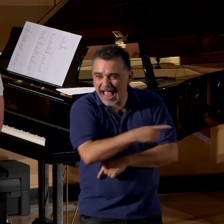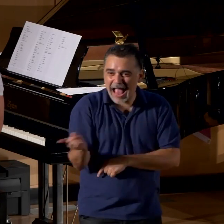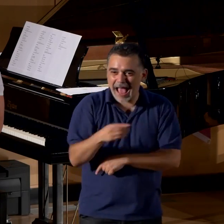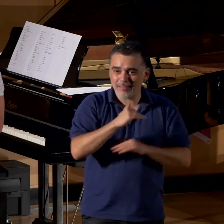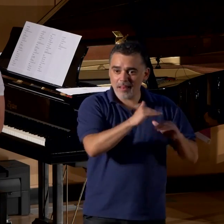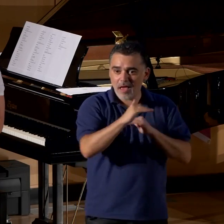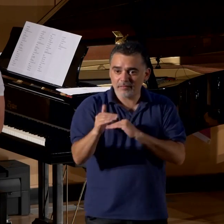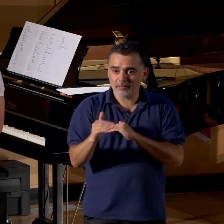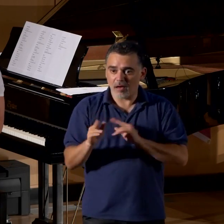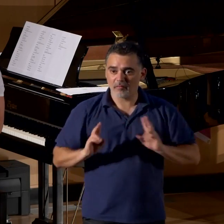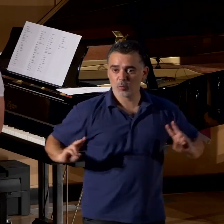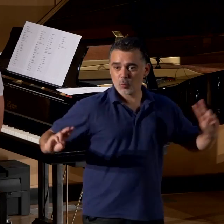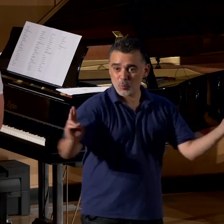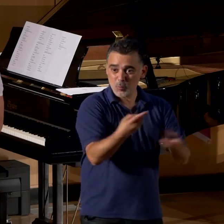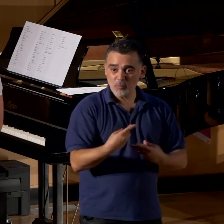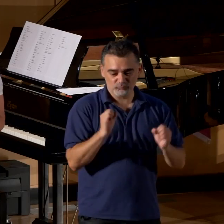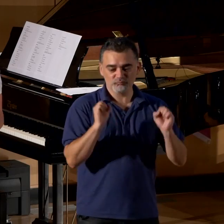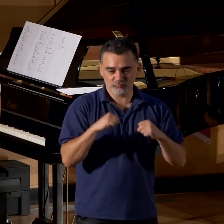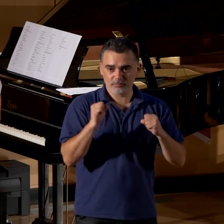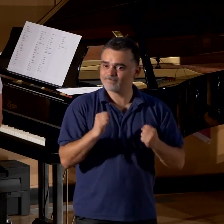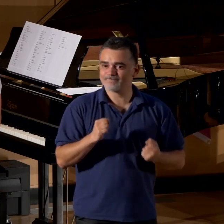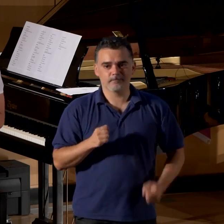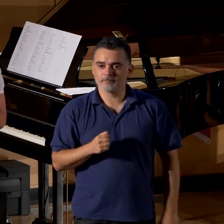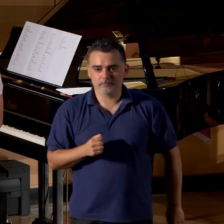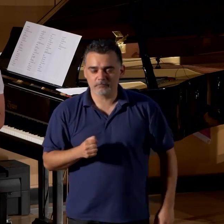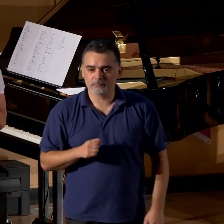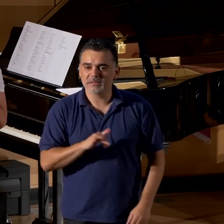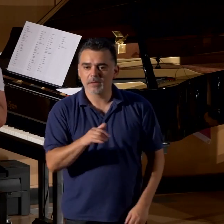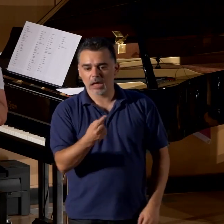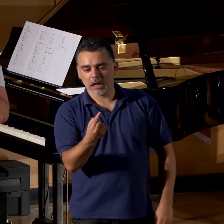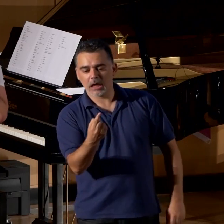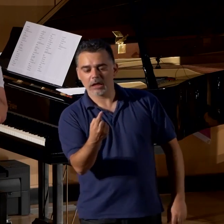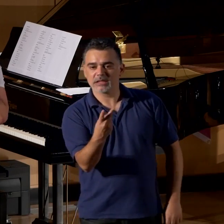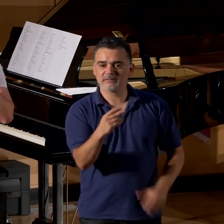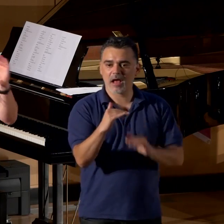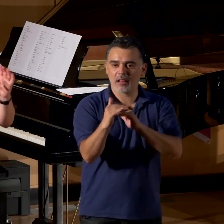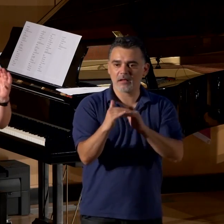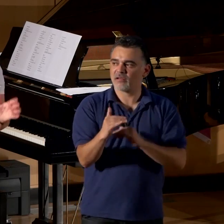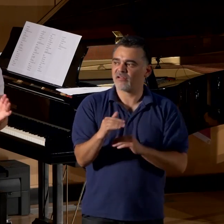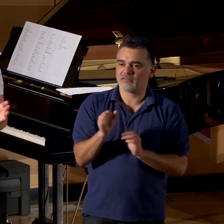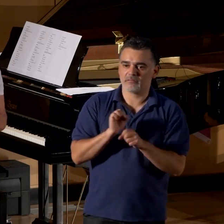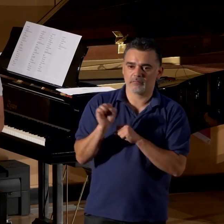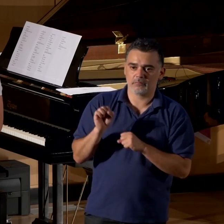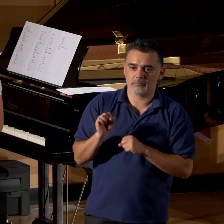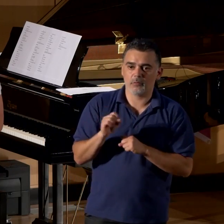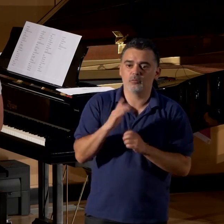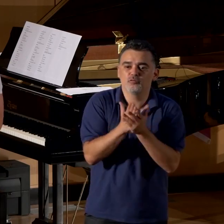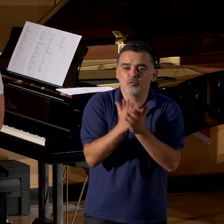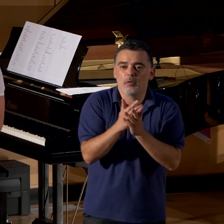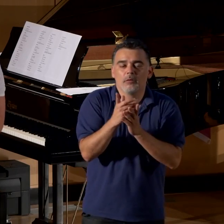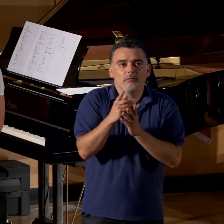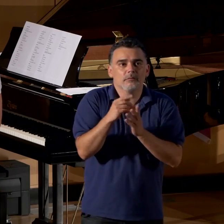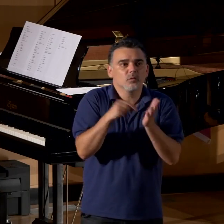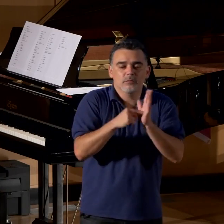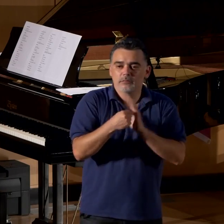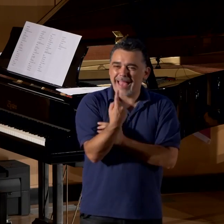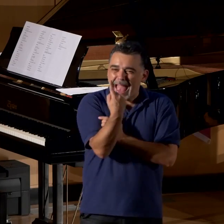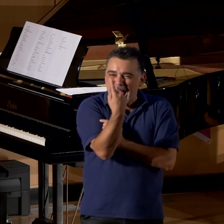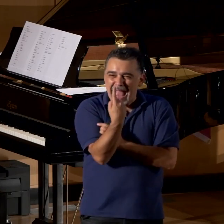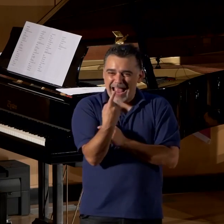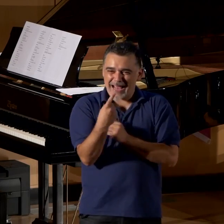Ländern, verabschiedet werden kann. Weil das ist einfach schon allein nur aufgrund einer politischen Partei ist es zum Scheitern